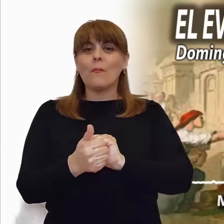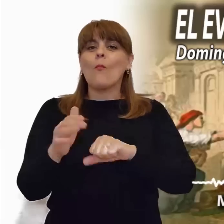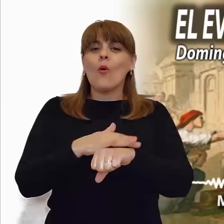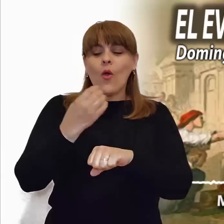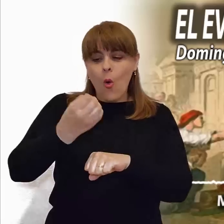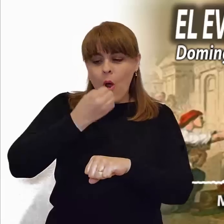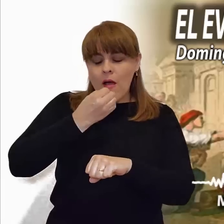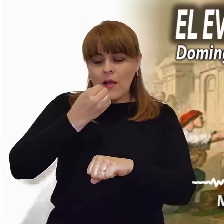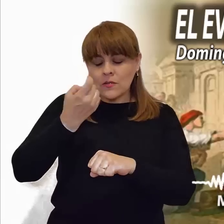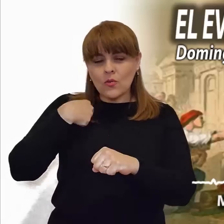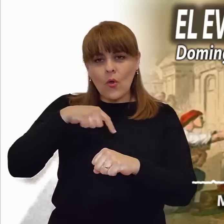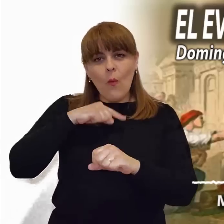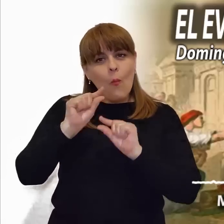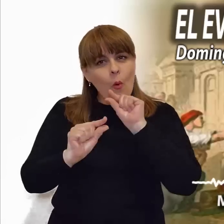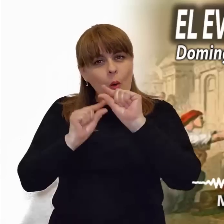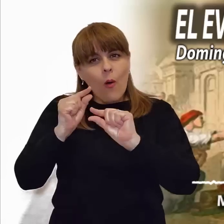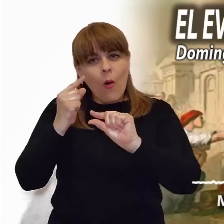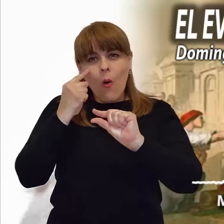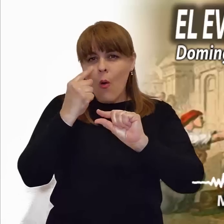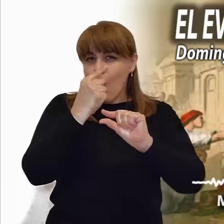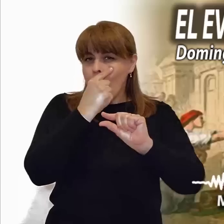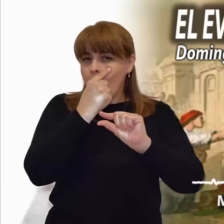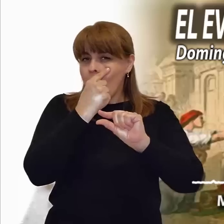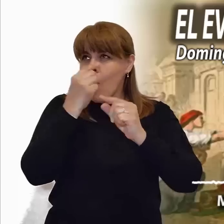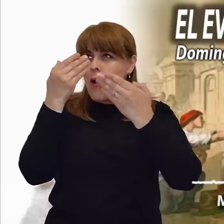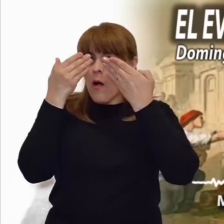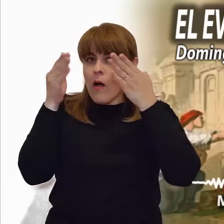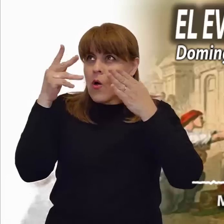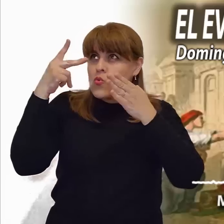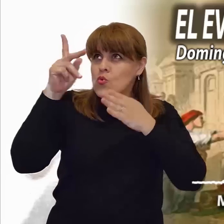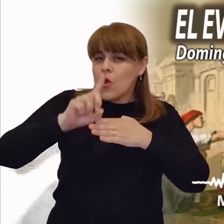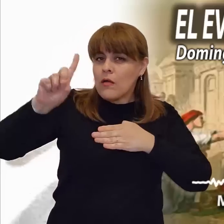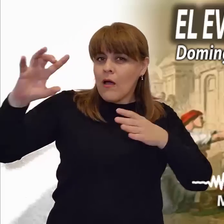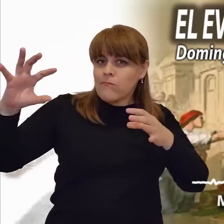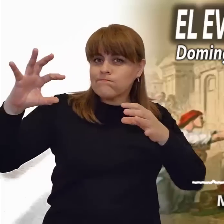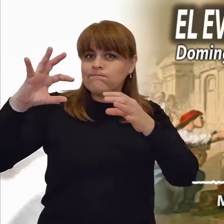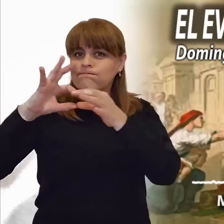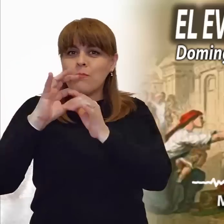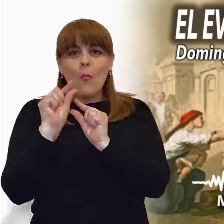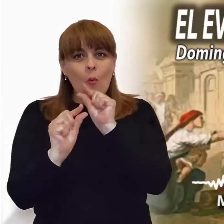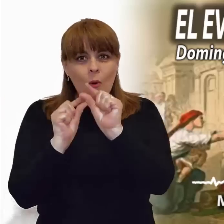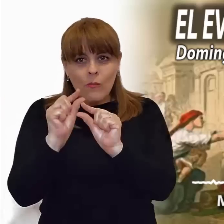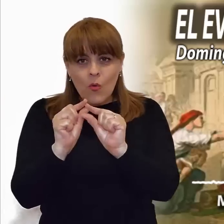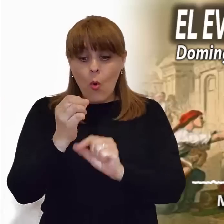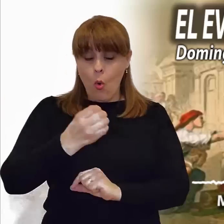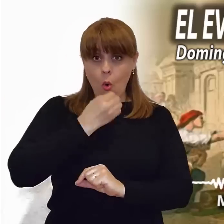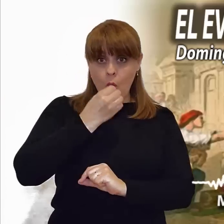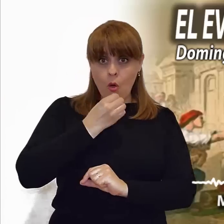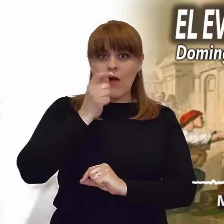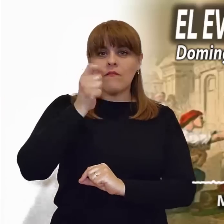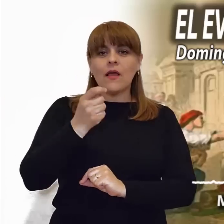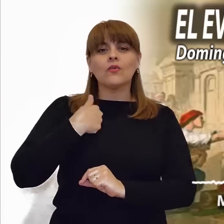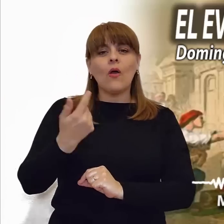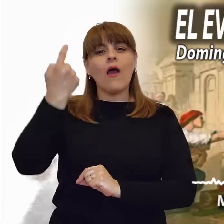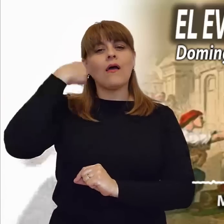nuestros ojos y nuestros deseos a los deseos de Dios. La oración se convierte en